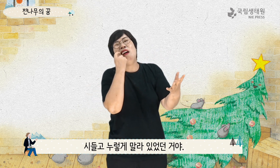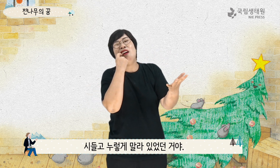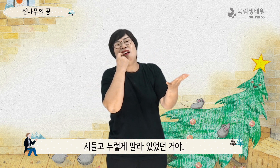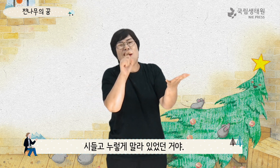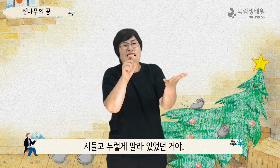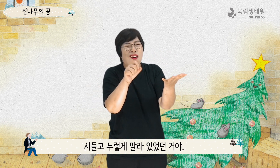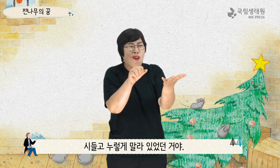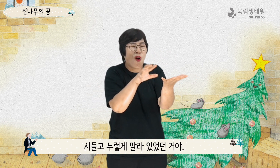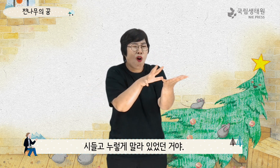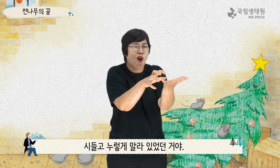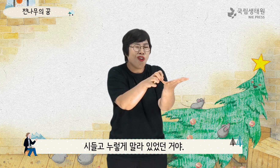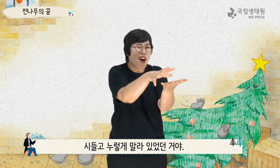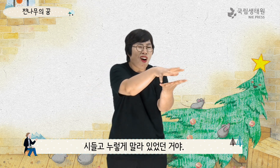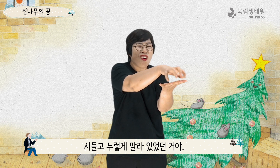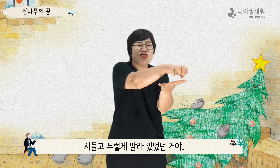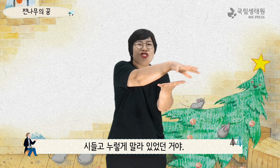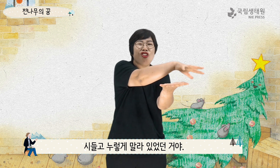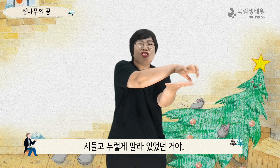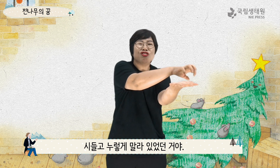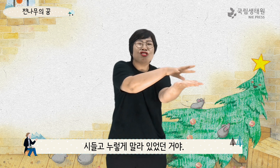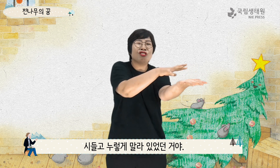시들고 누렇게 말라 있었던 거야.